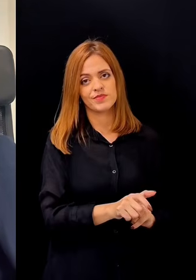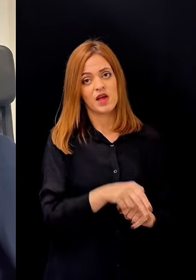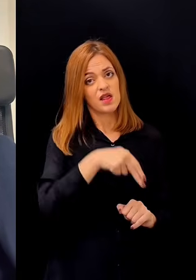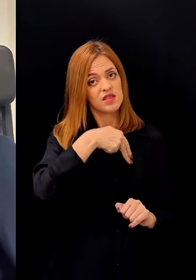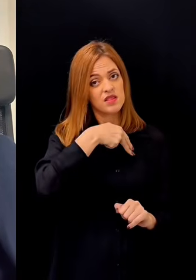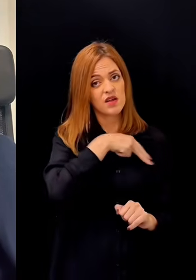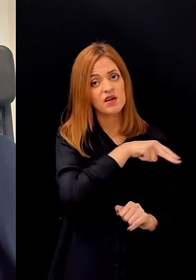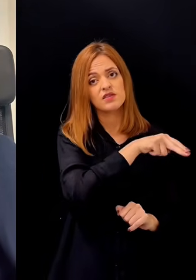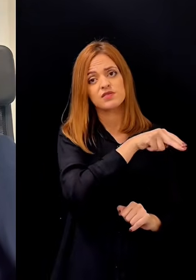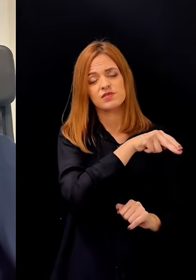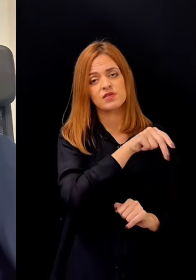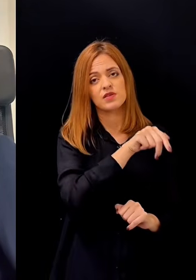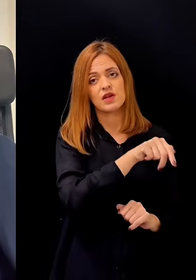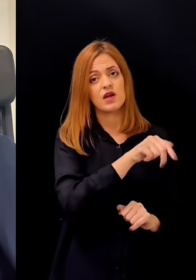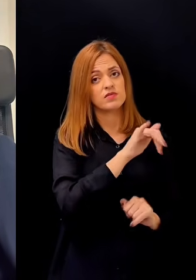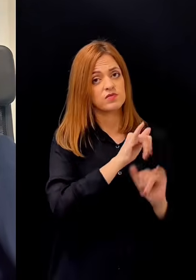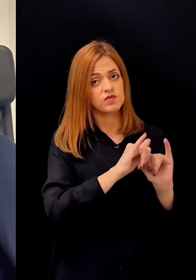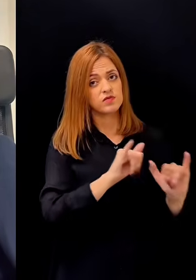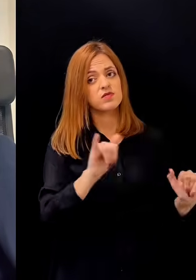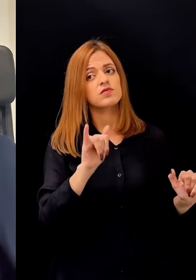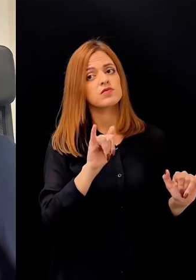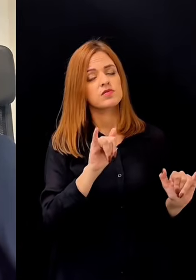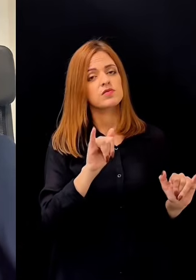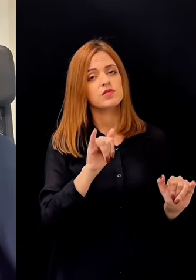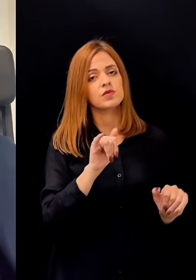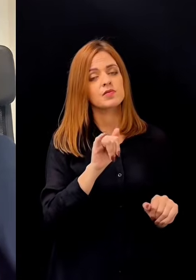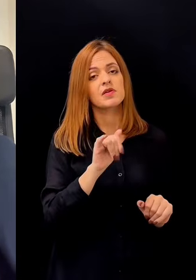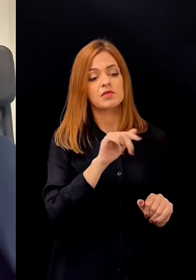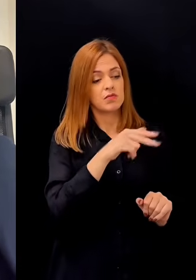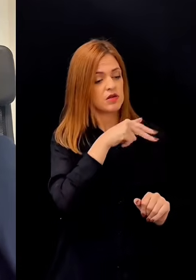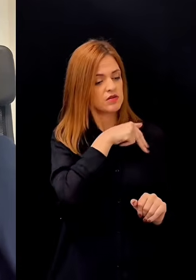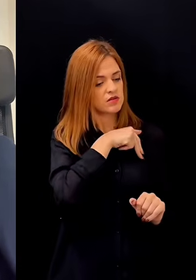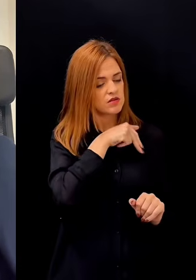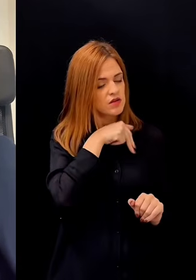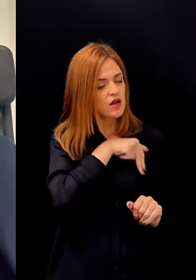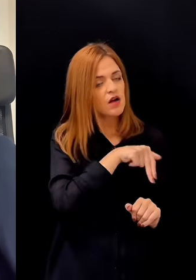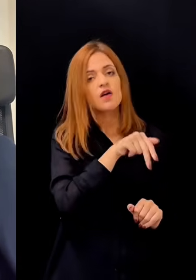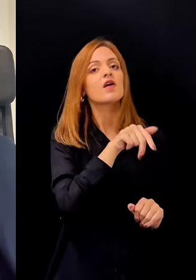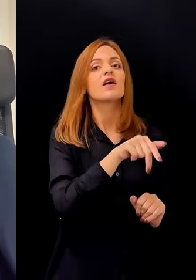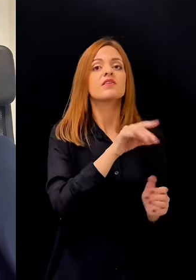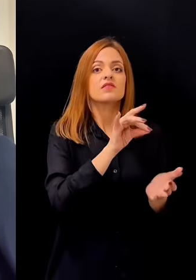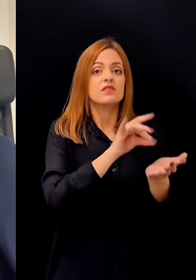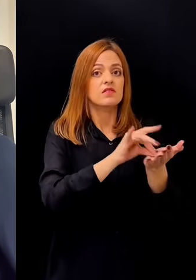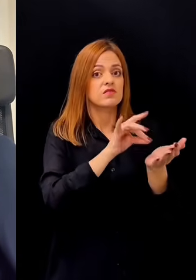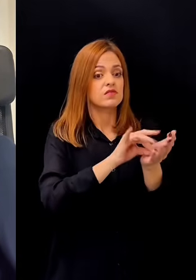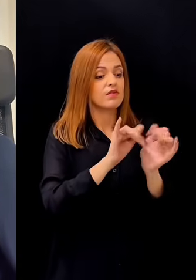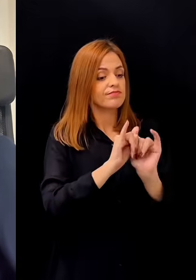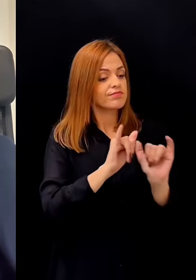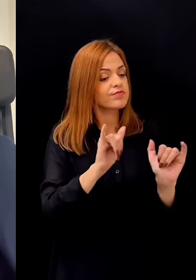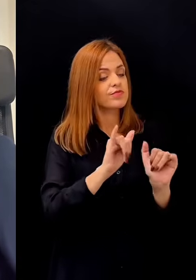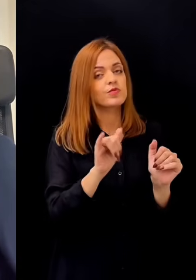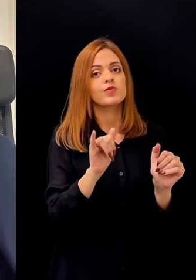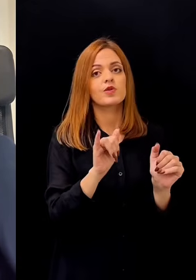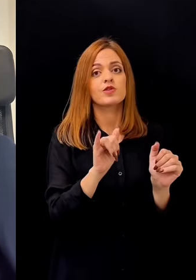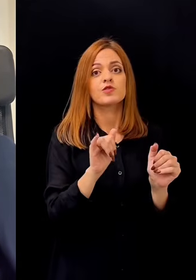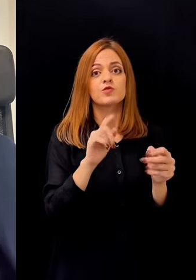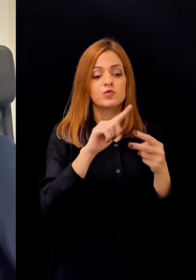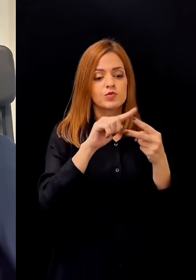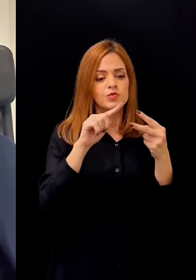disse para Nicodemos, na verdade te digo. Duas